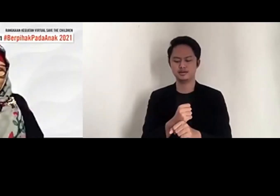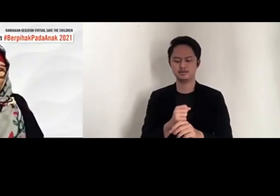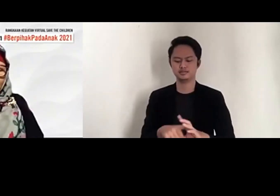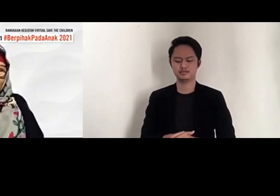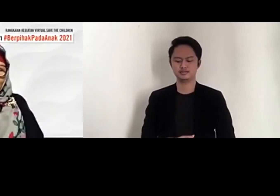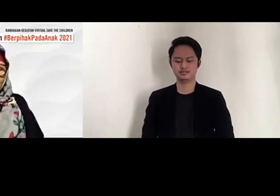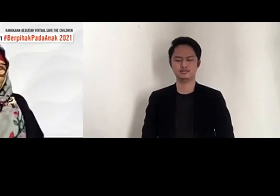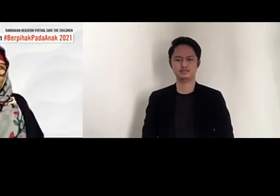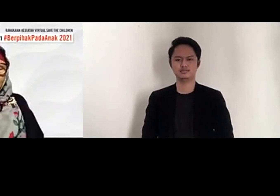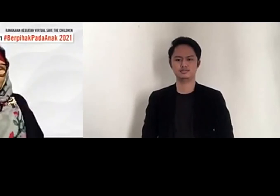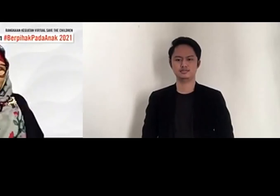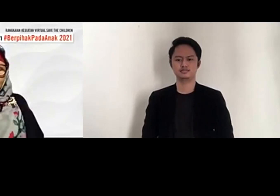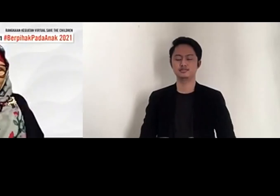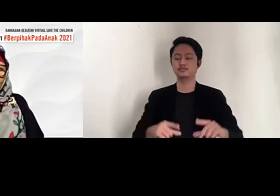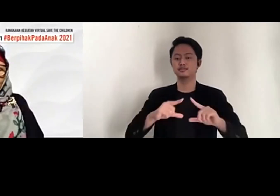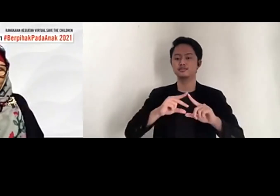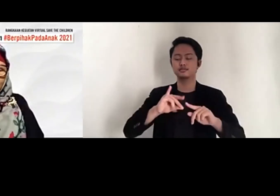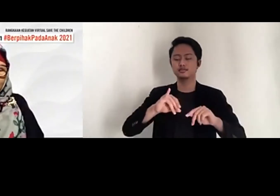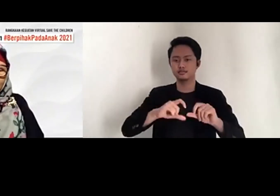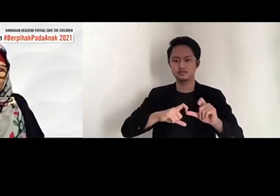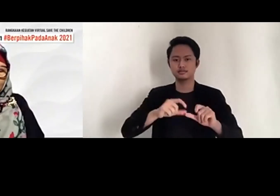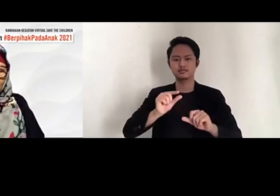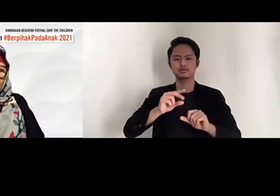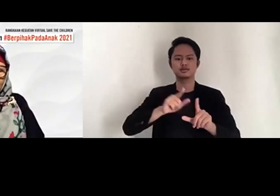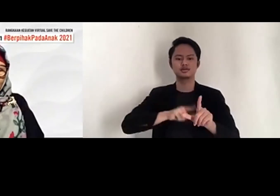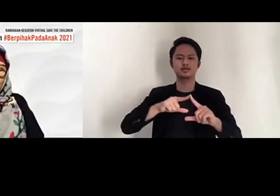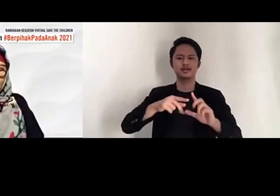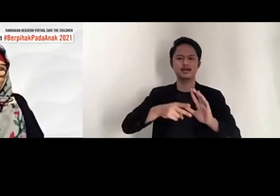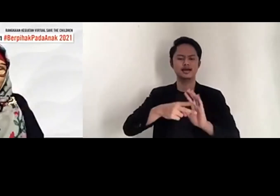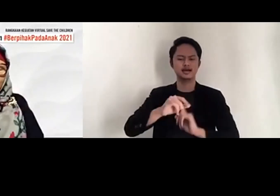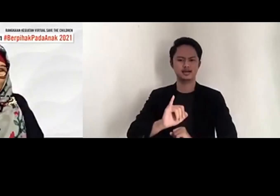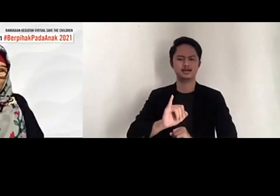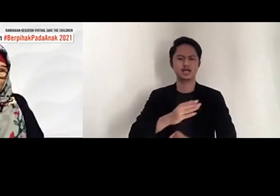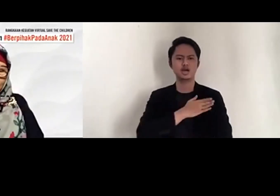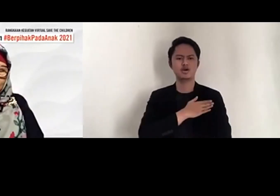Ari Suryani, Guru SDI Ulmesi